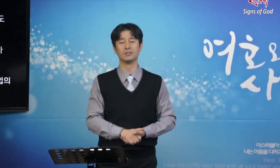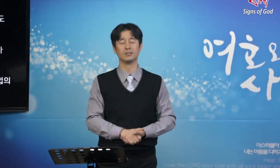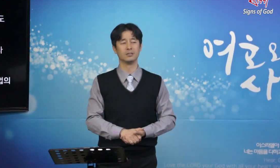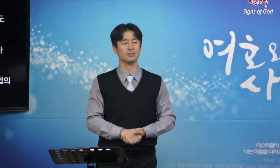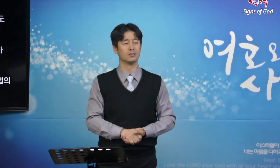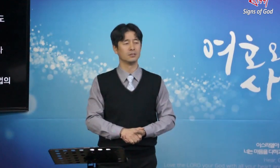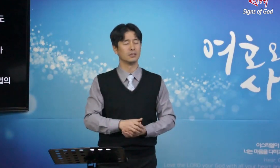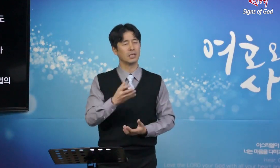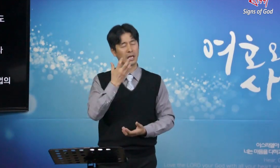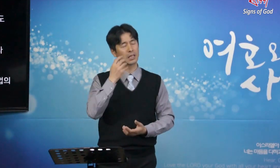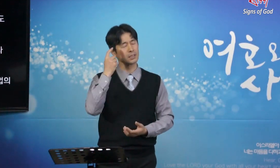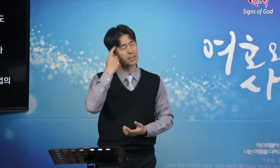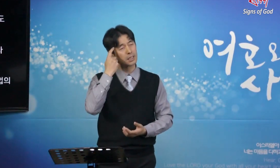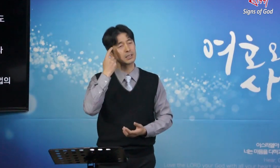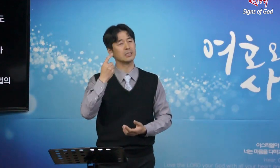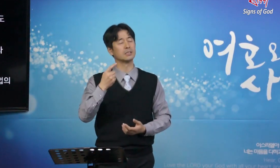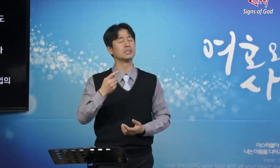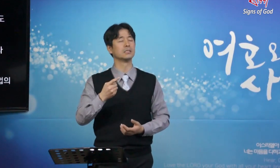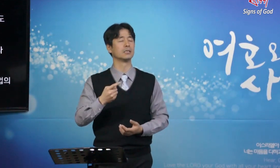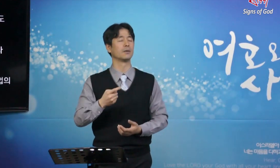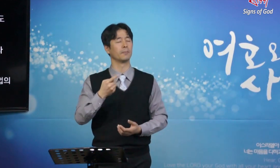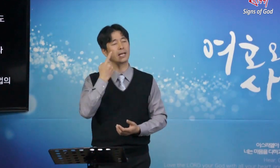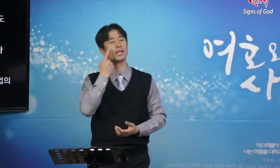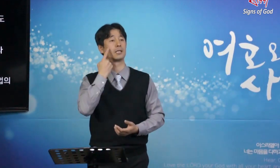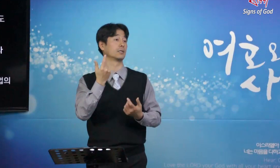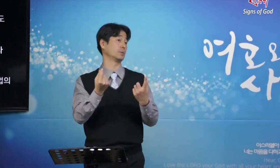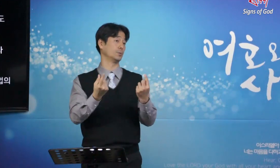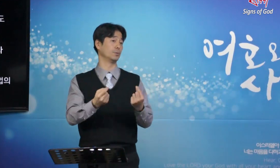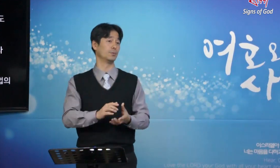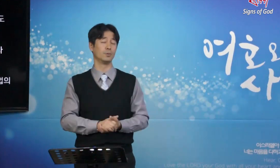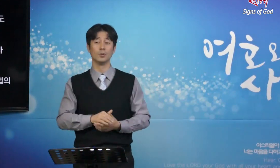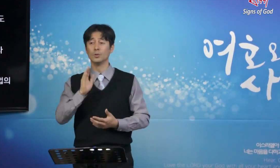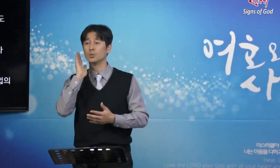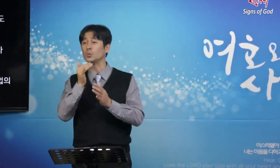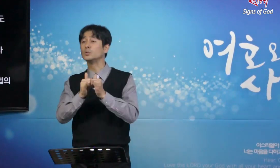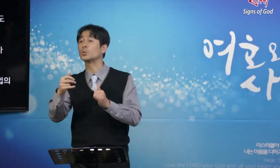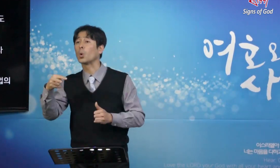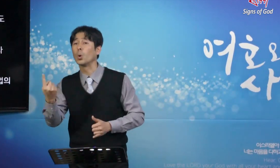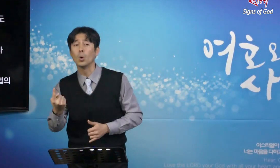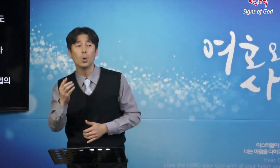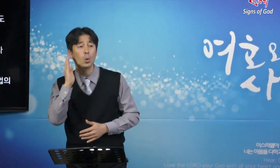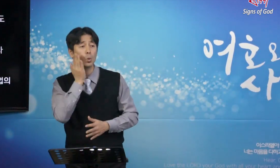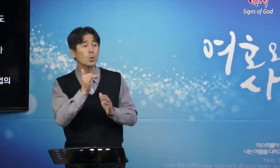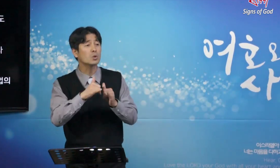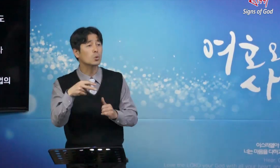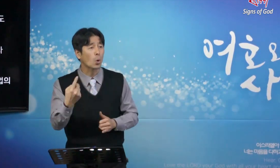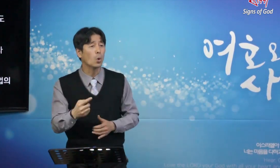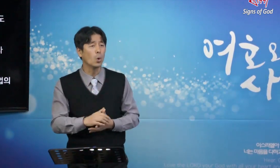항상 깨닫고 함께하는 그런 모습이 필요합니다.